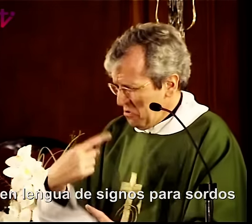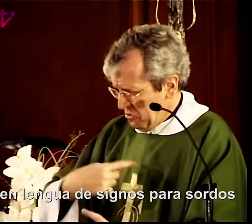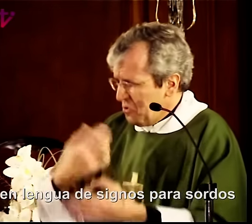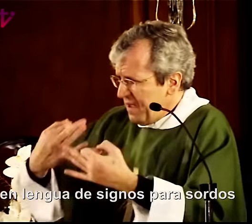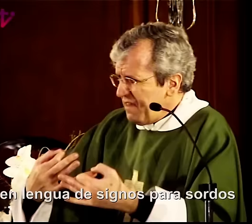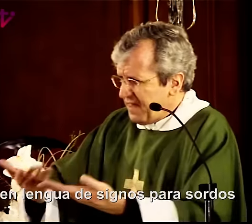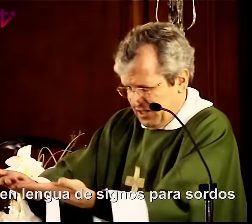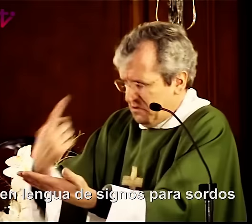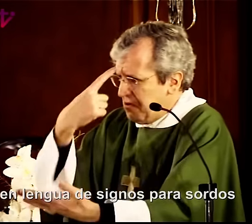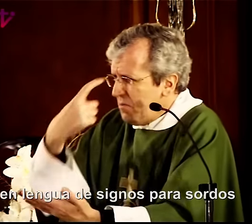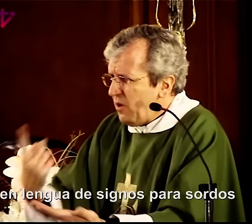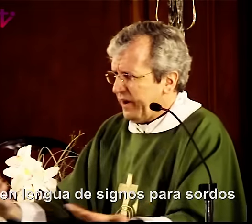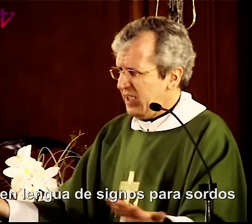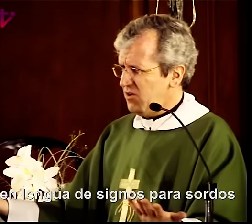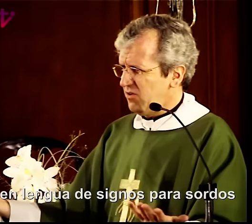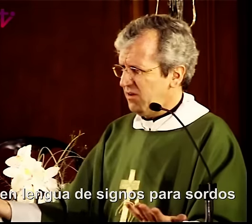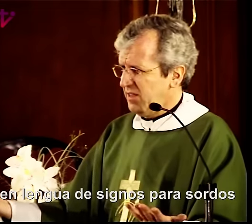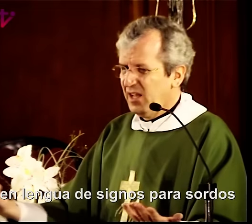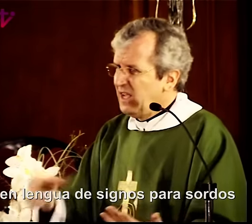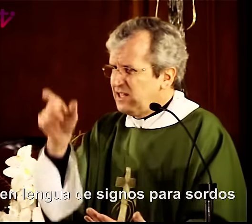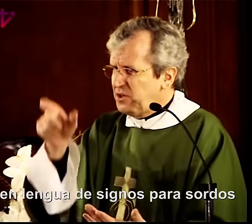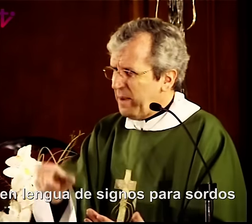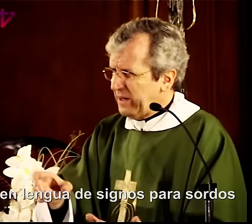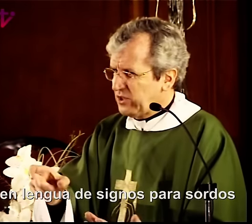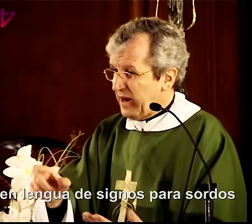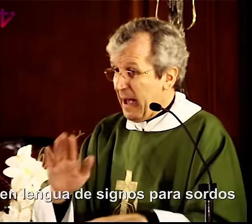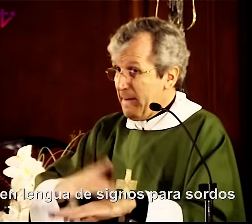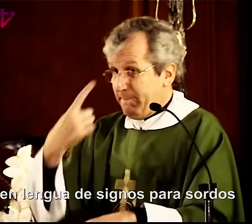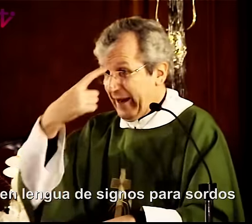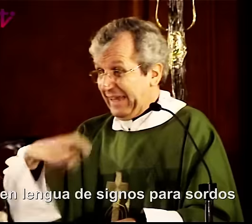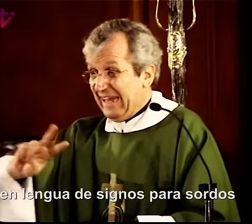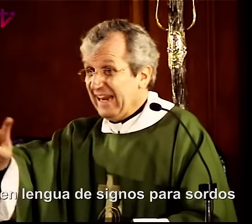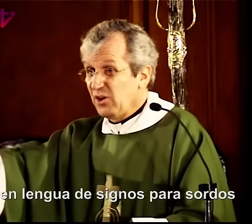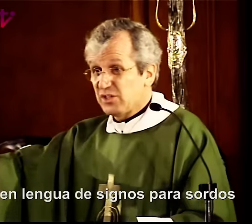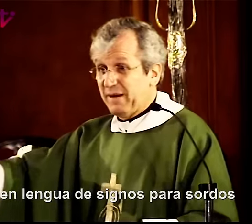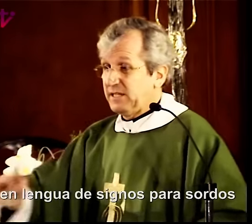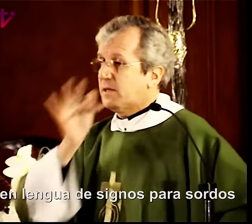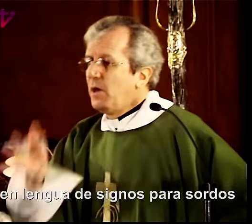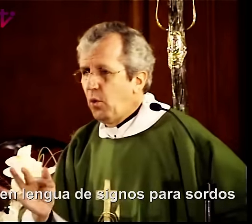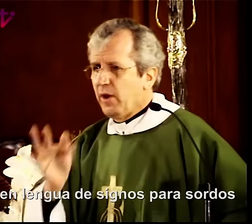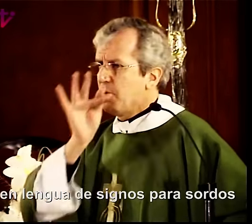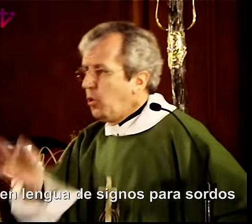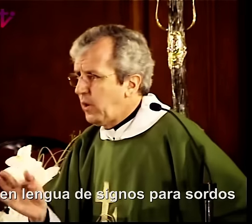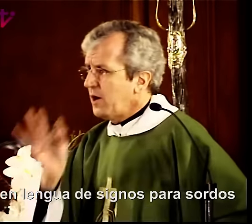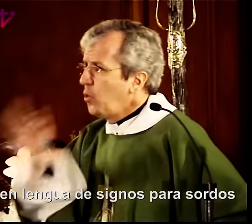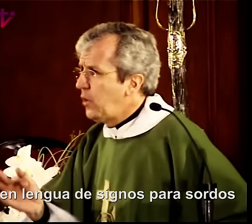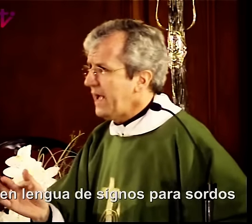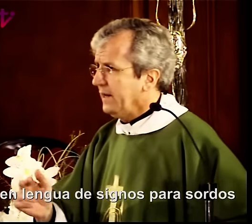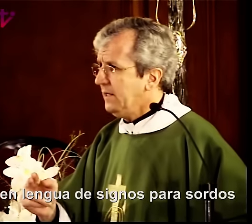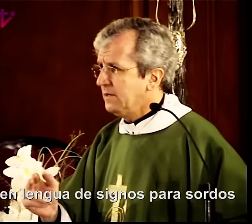Tú me dices, yo me lo creo. Si una persona, para que le crean los demás, tiene que jurar, ¿eh?